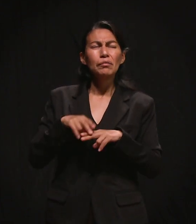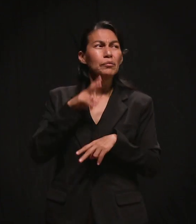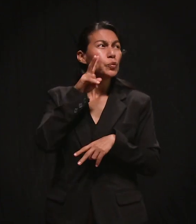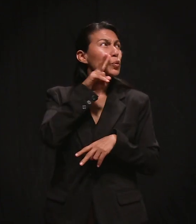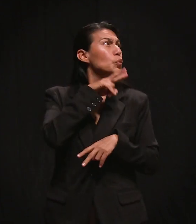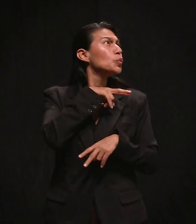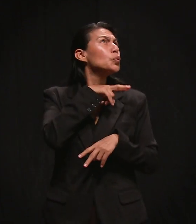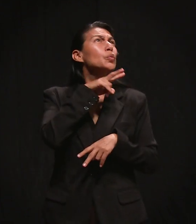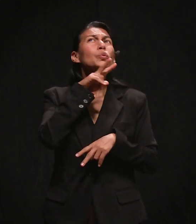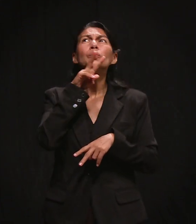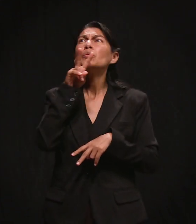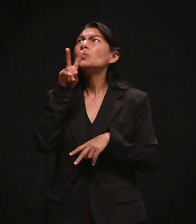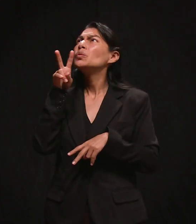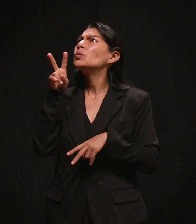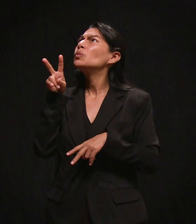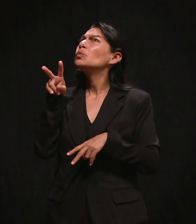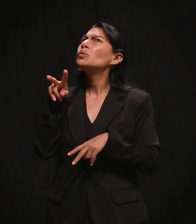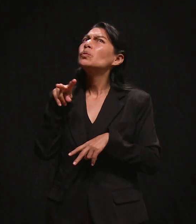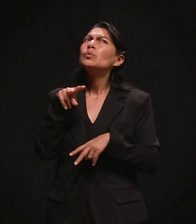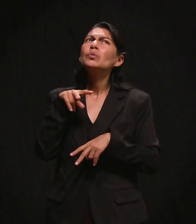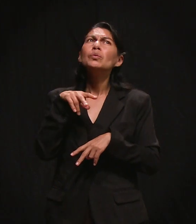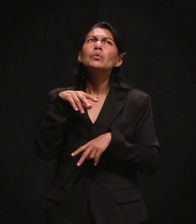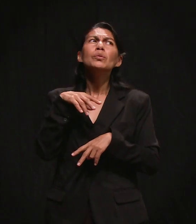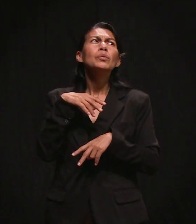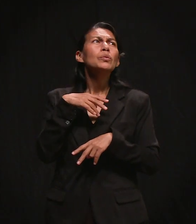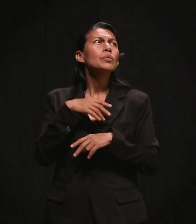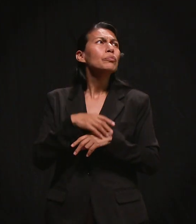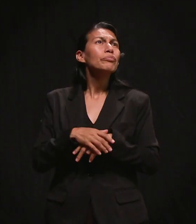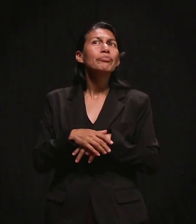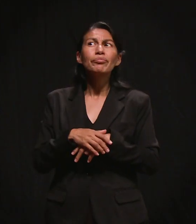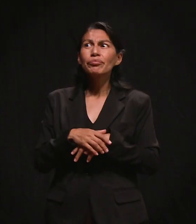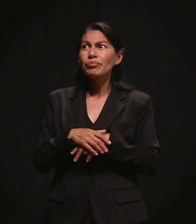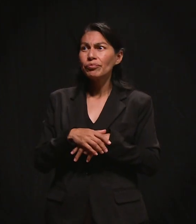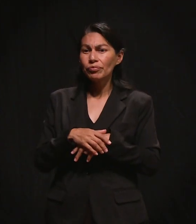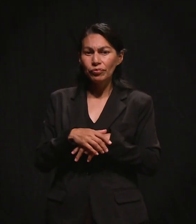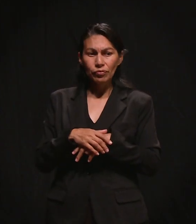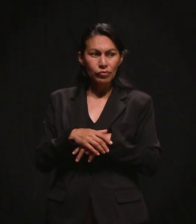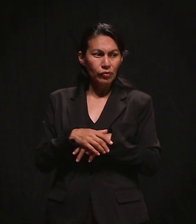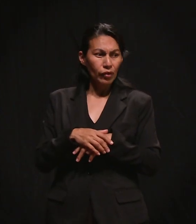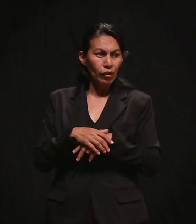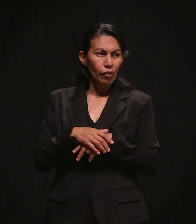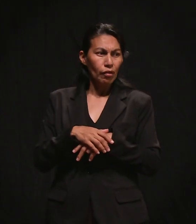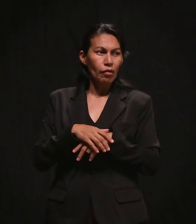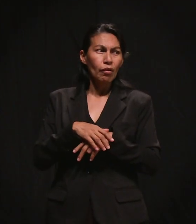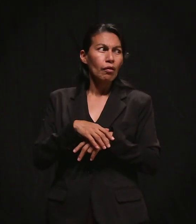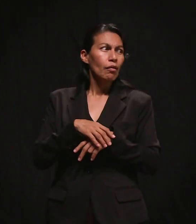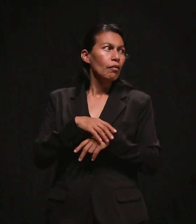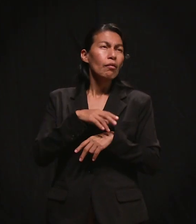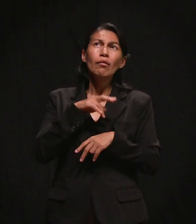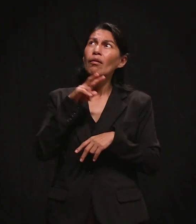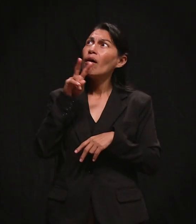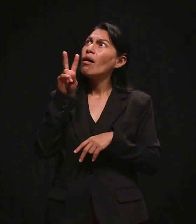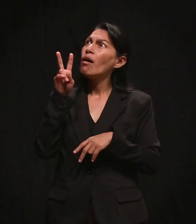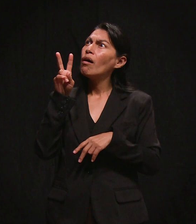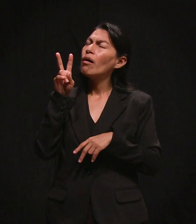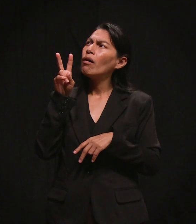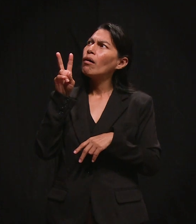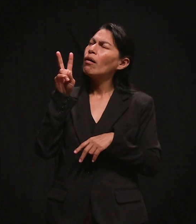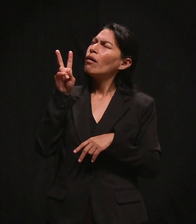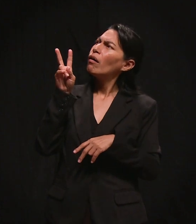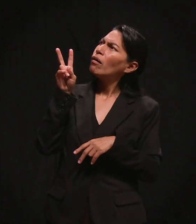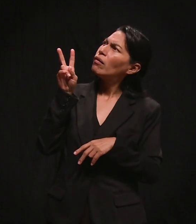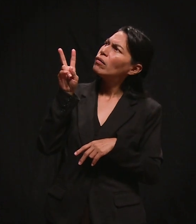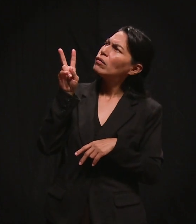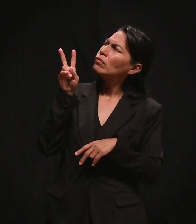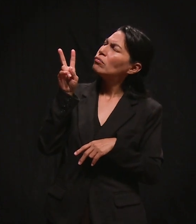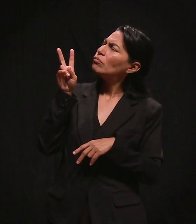lados. De repente, volteo y veo hacia arriba de mí y está un cuadro. Está